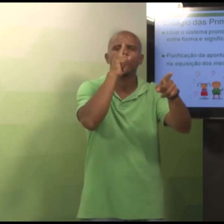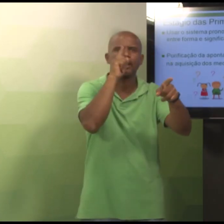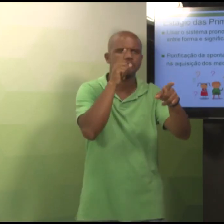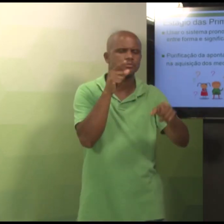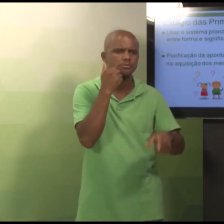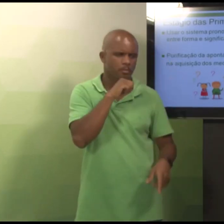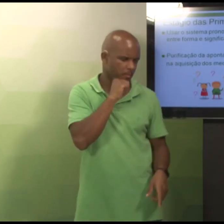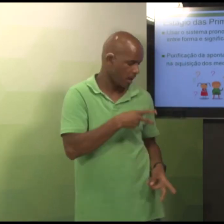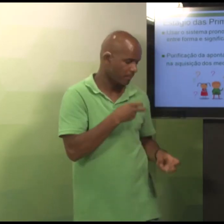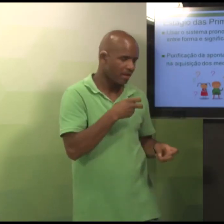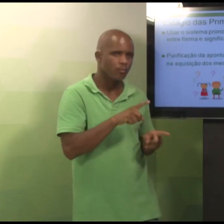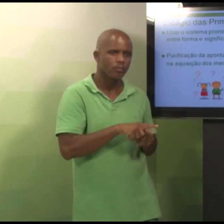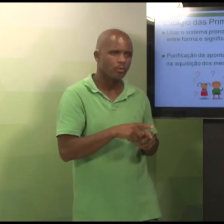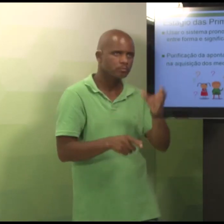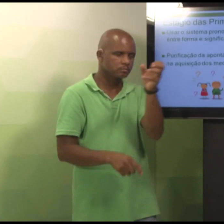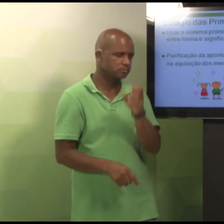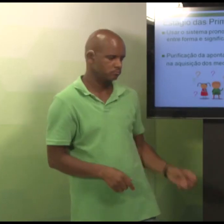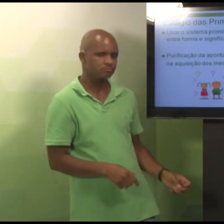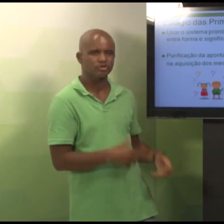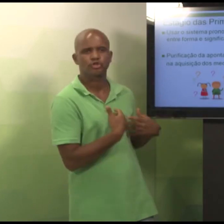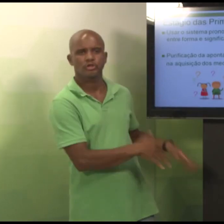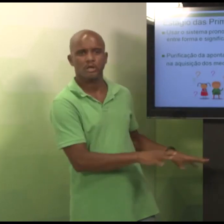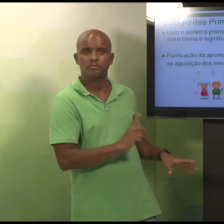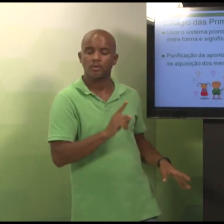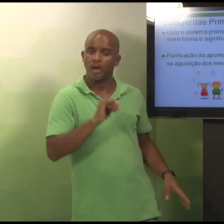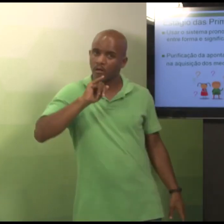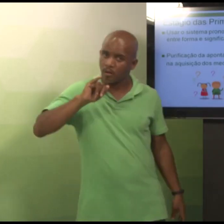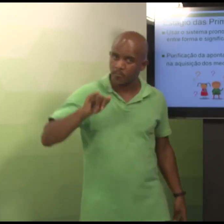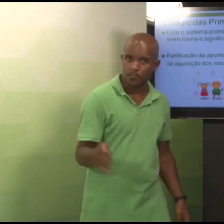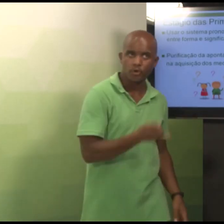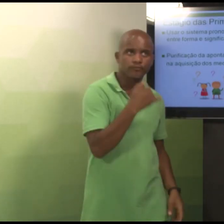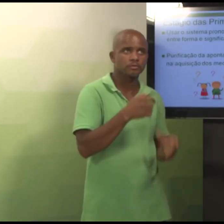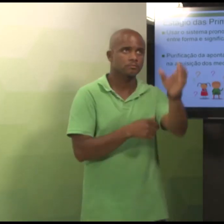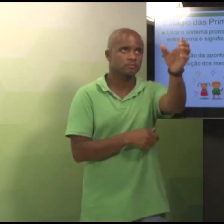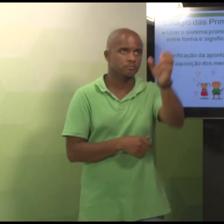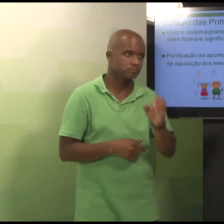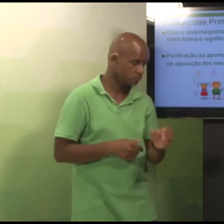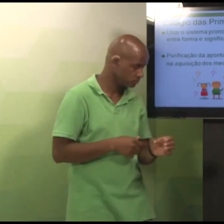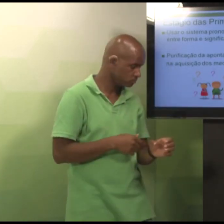percebam que as outras apontações, que eram outras coisas, a criança não quis.